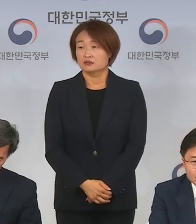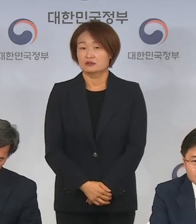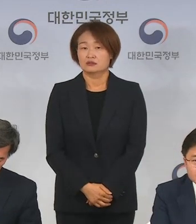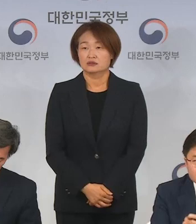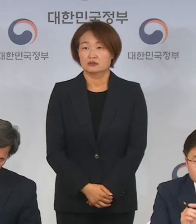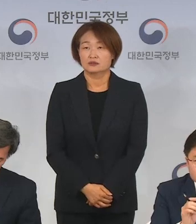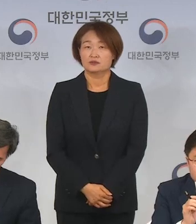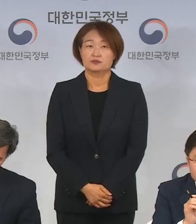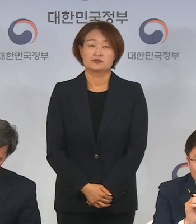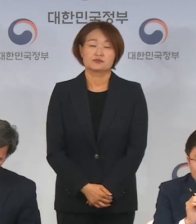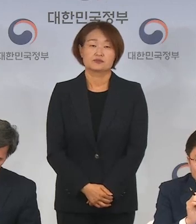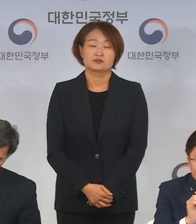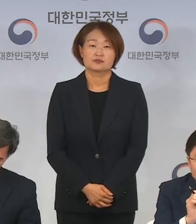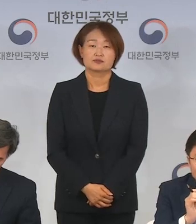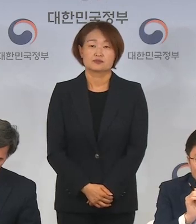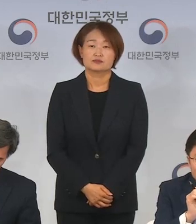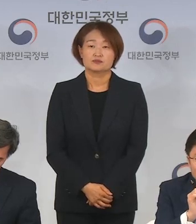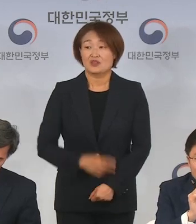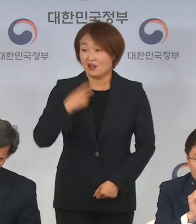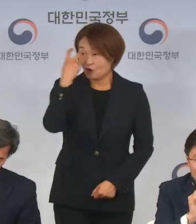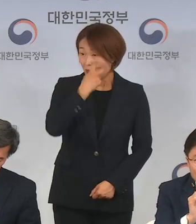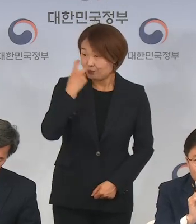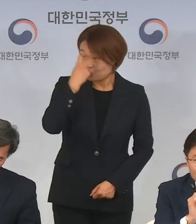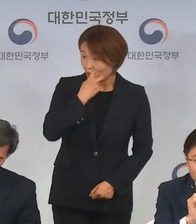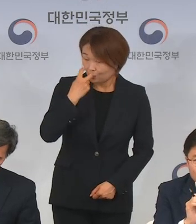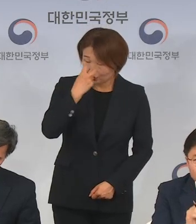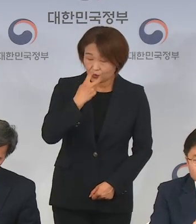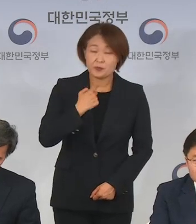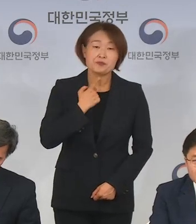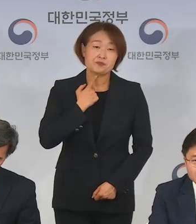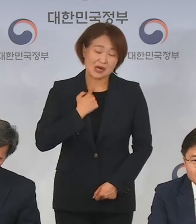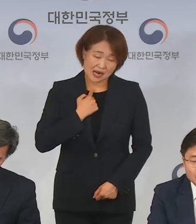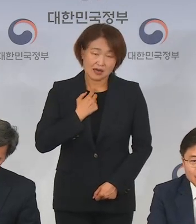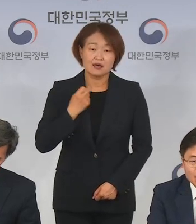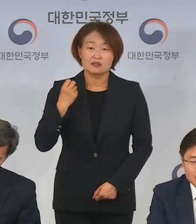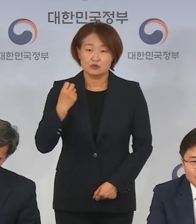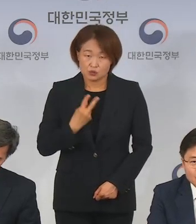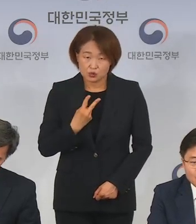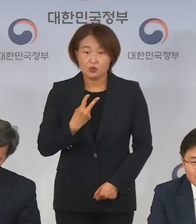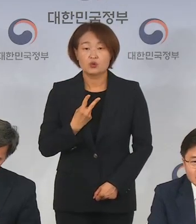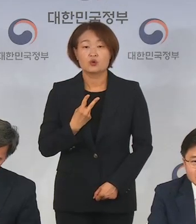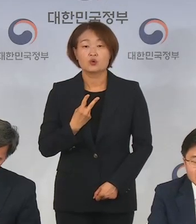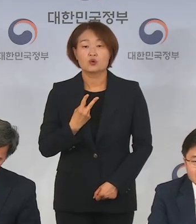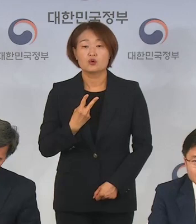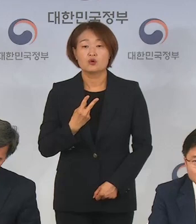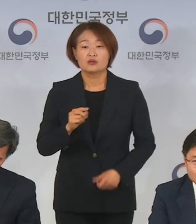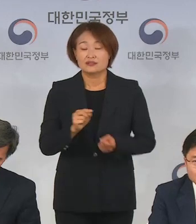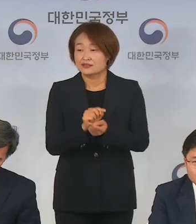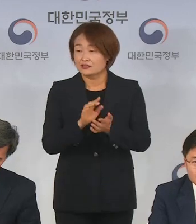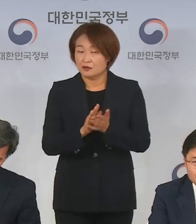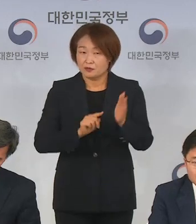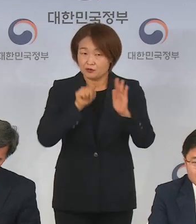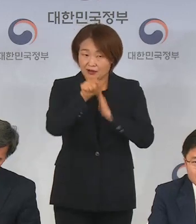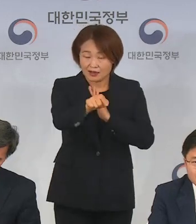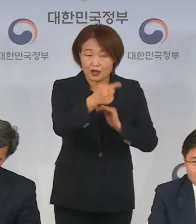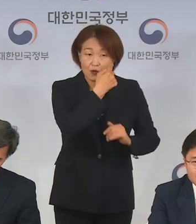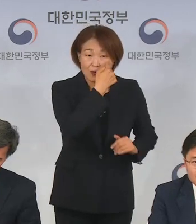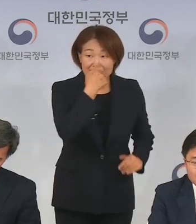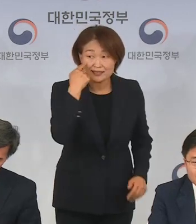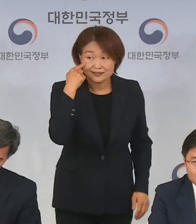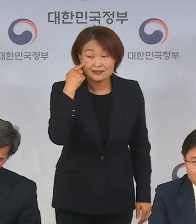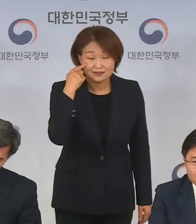기본적으로 저희들이 그동안 검토해오고 이번 현지에 가서 확인을 하는 부분은